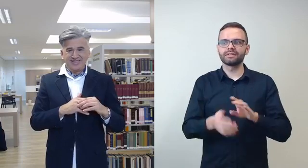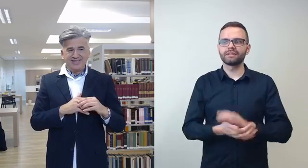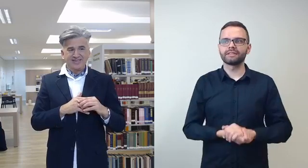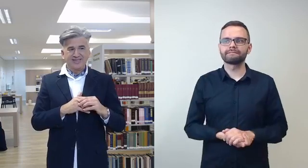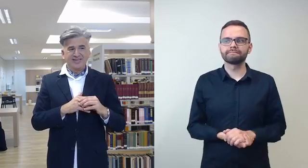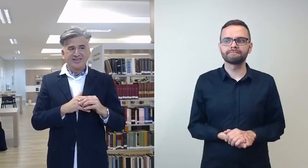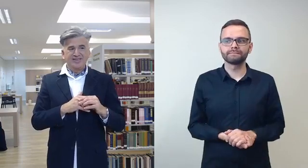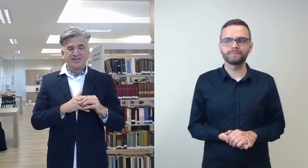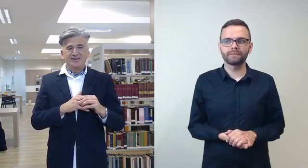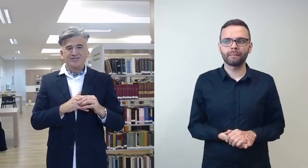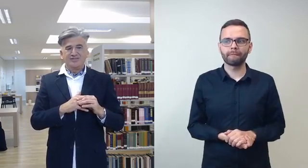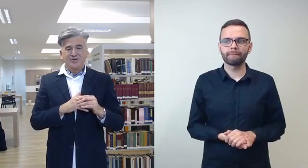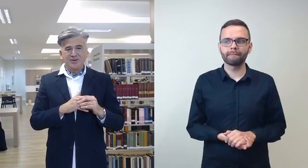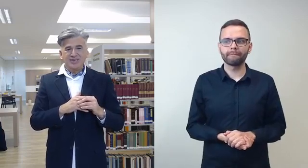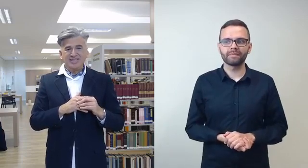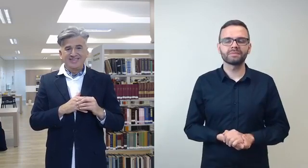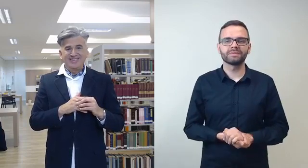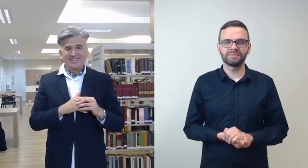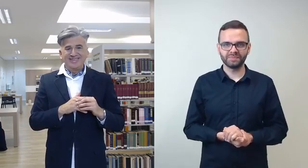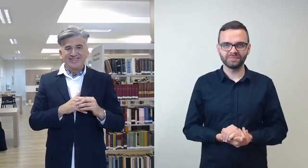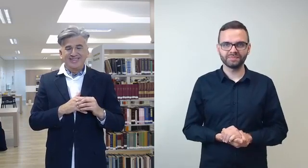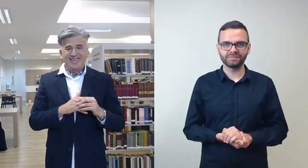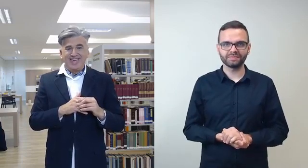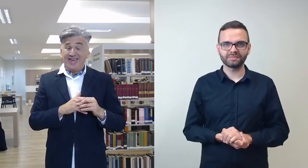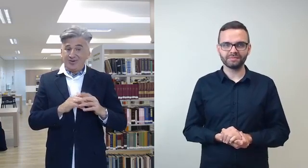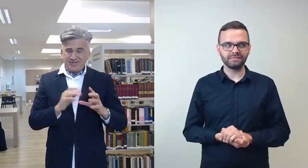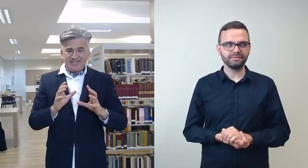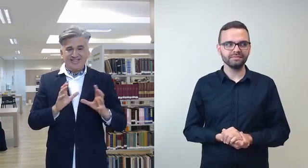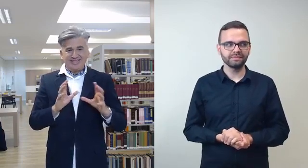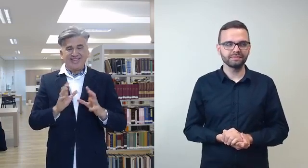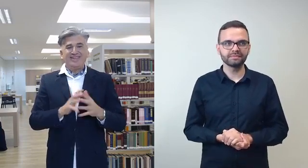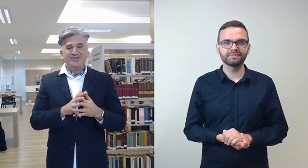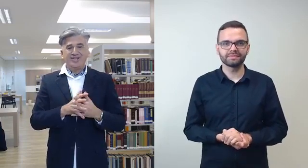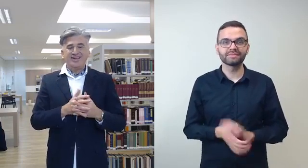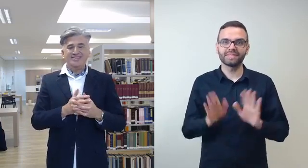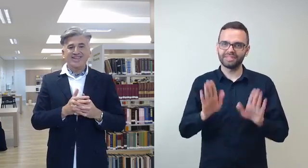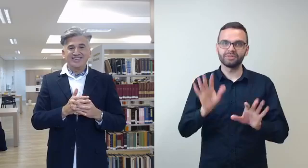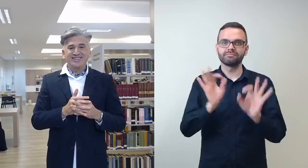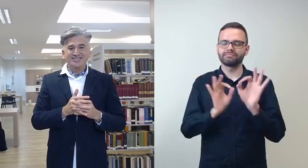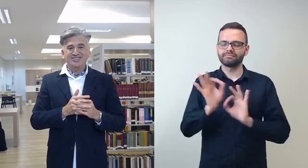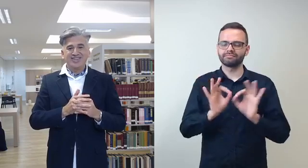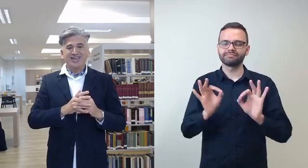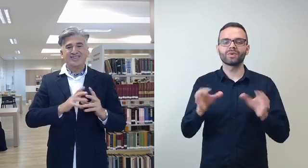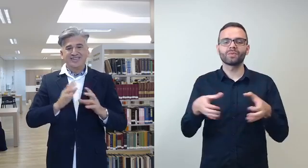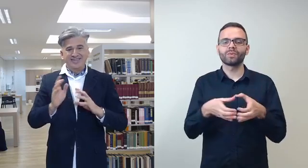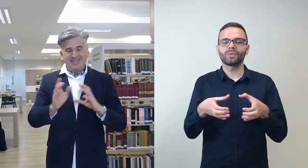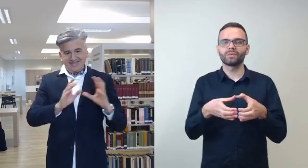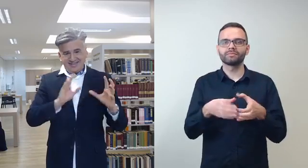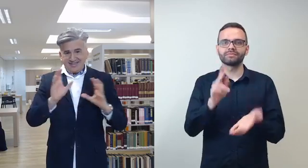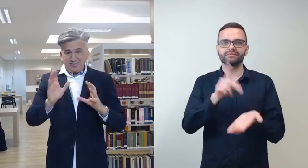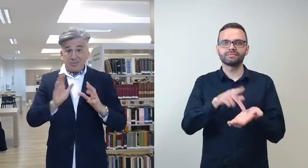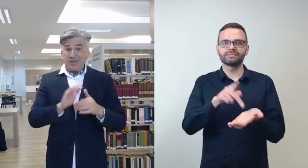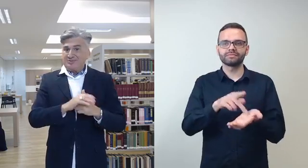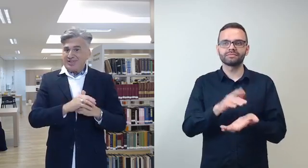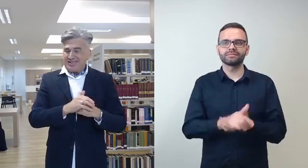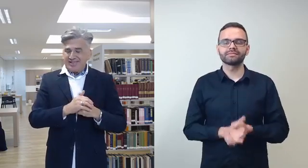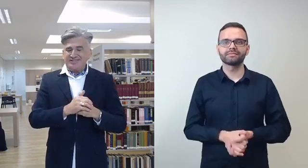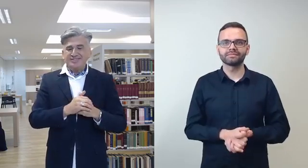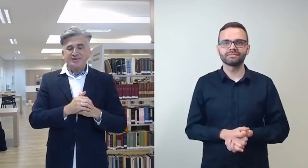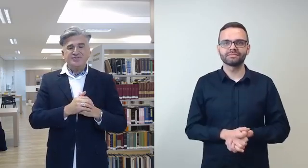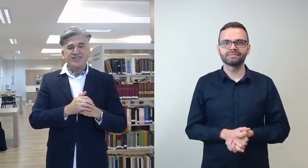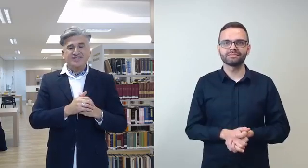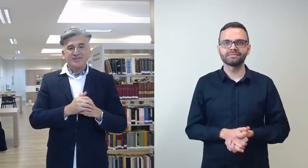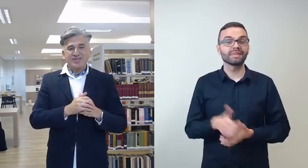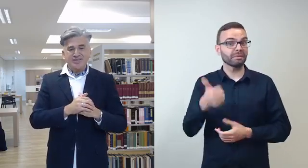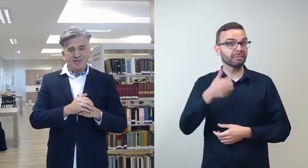Aí, foi. É a coisa que está organizada. A gente está, primeira experiência,